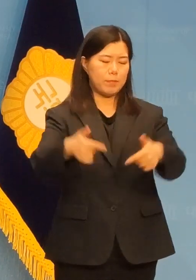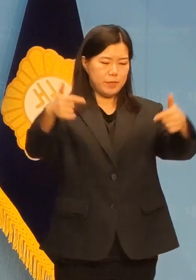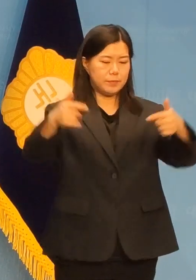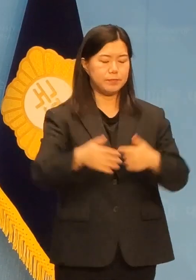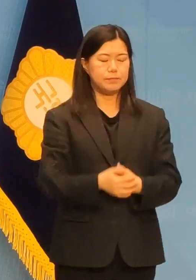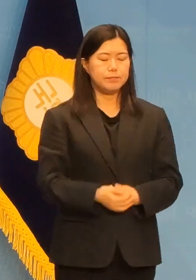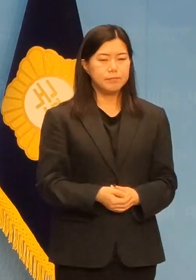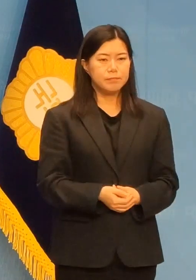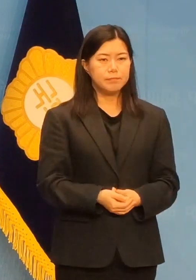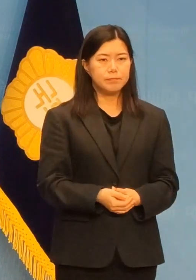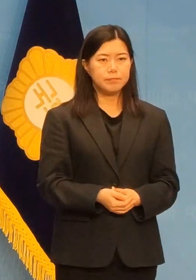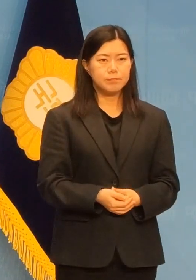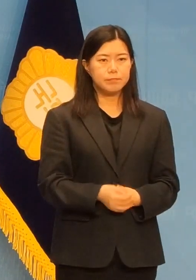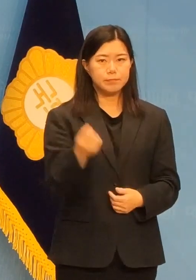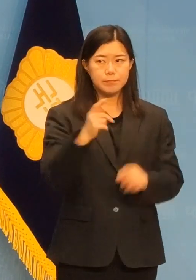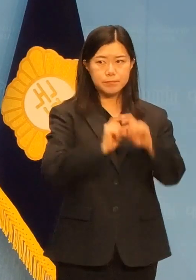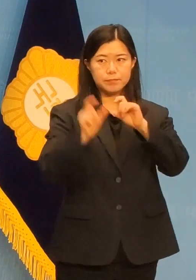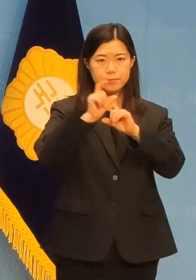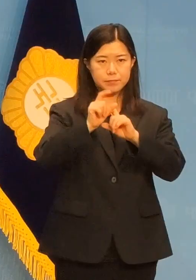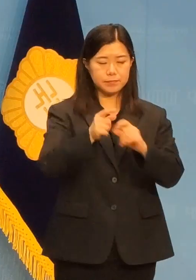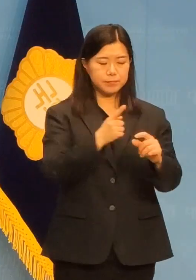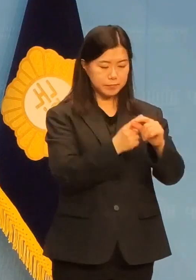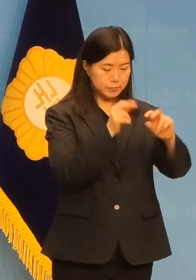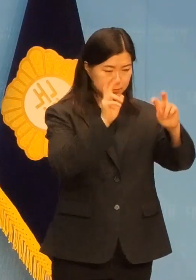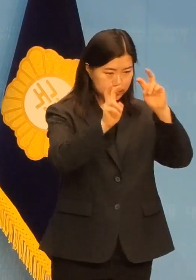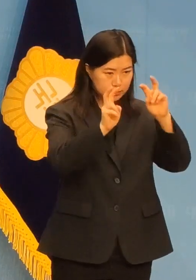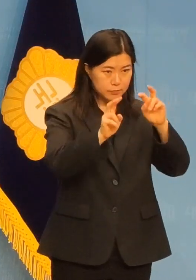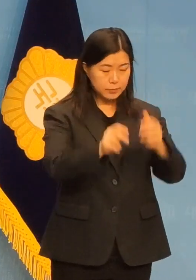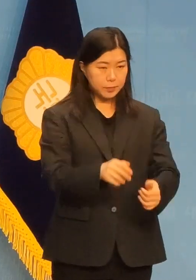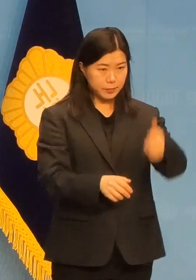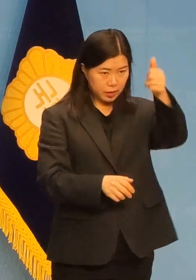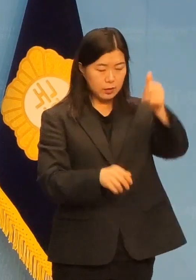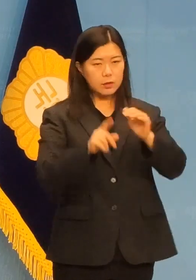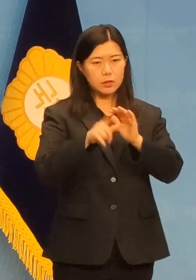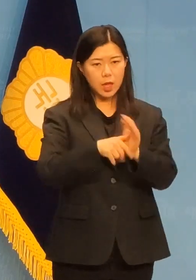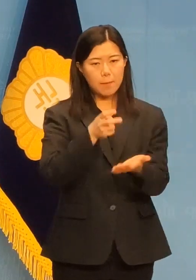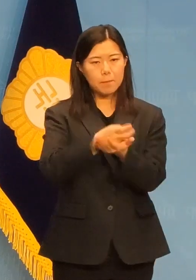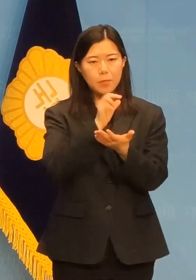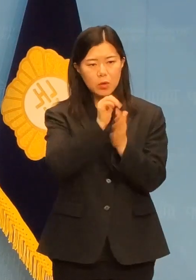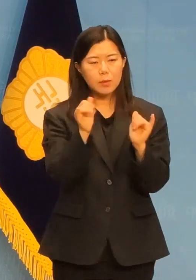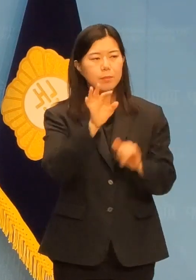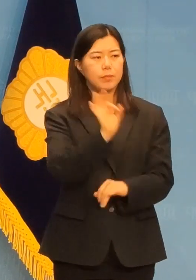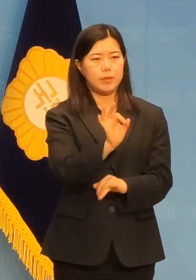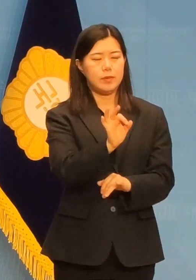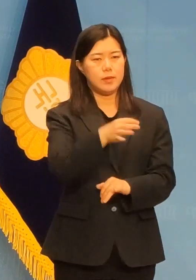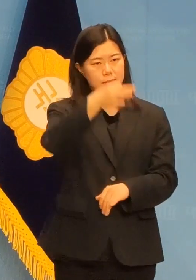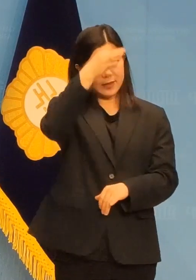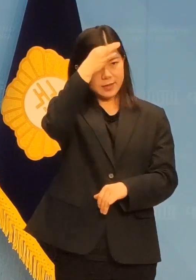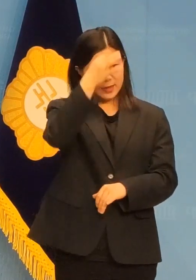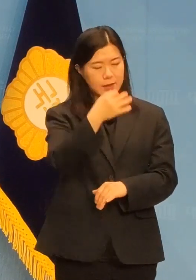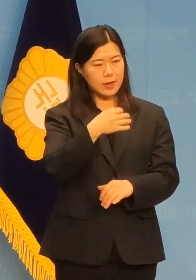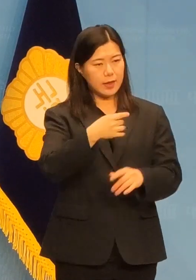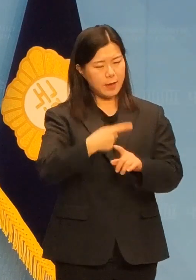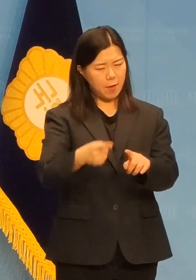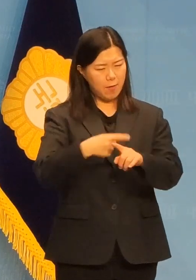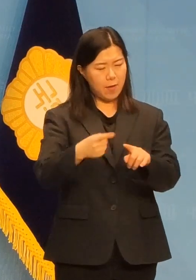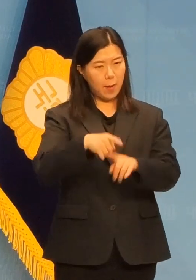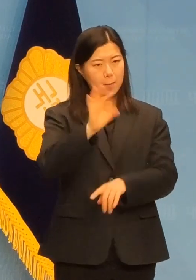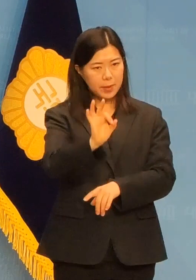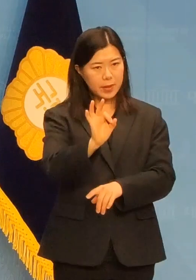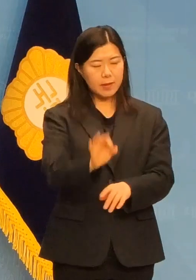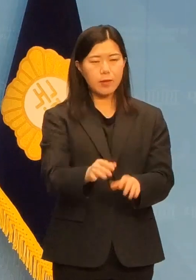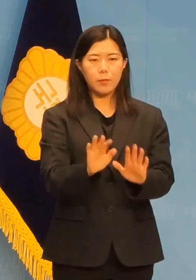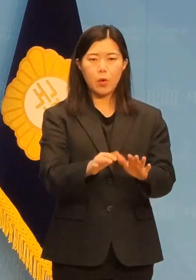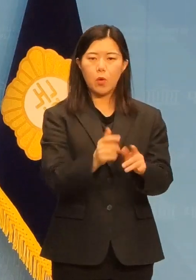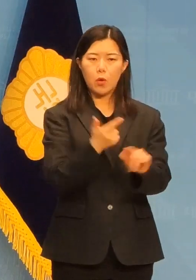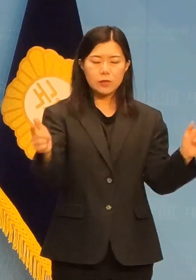확대했습니다. 여기에 더해 중소기업이 이기면 변호사 비용과 기술 감정 비용 등 소송에 든